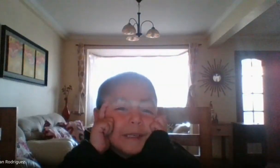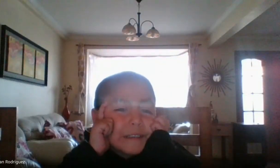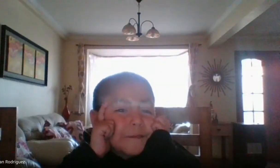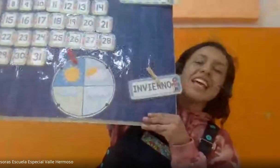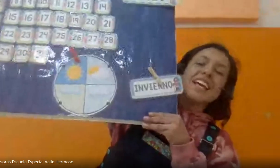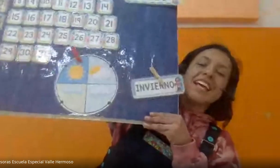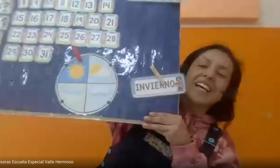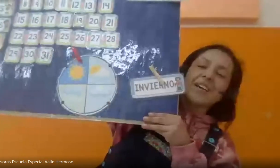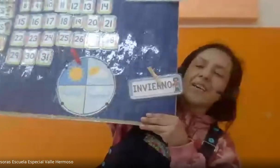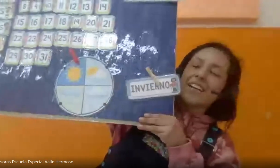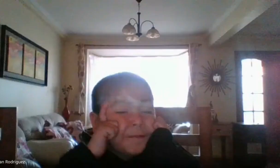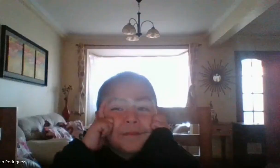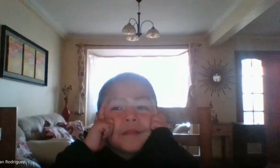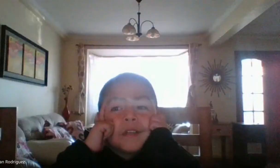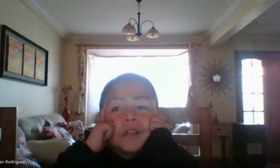Es Y. invierno, porque hace más frío.